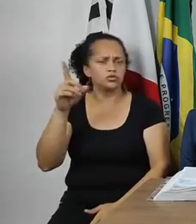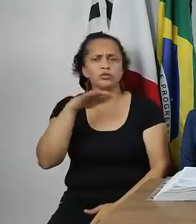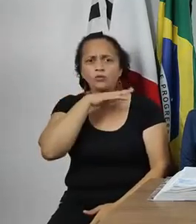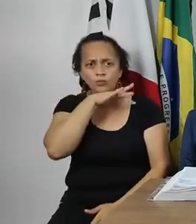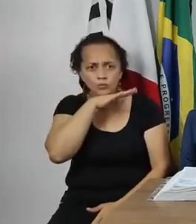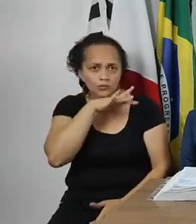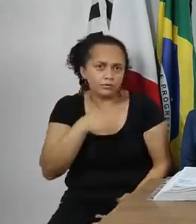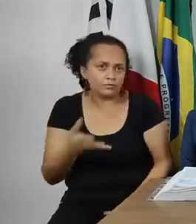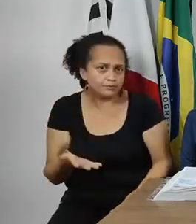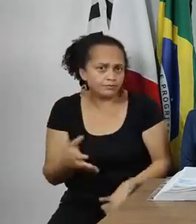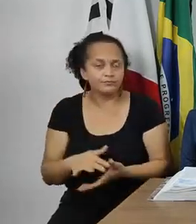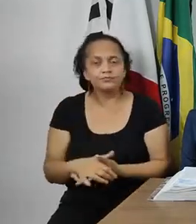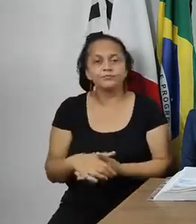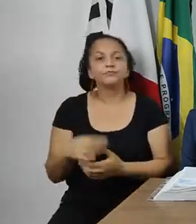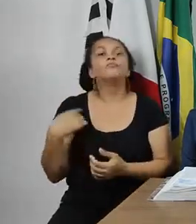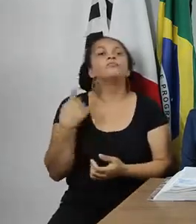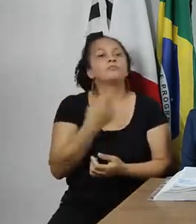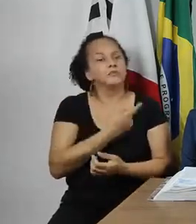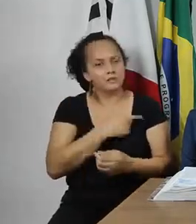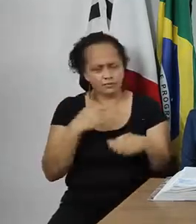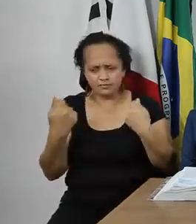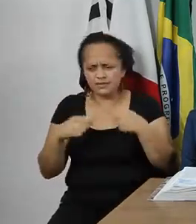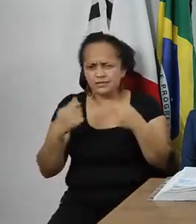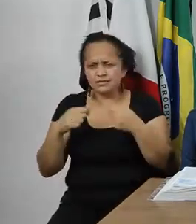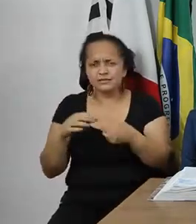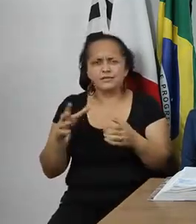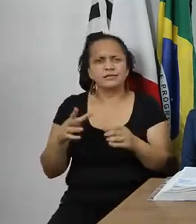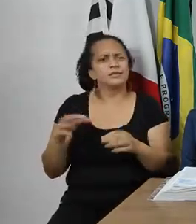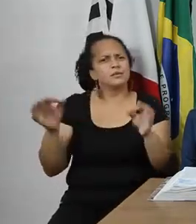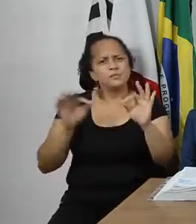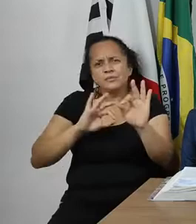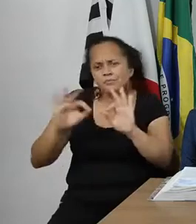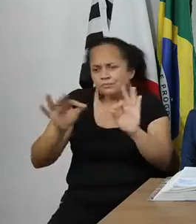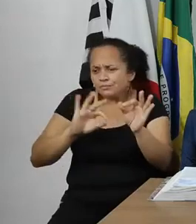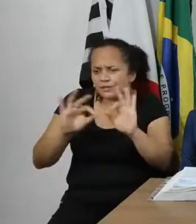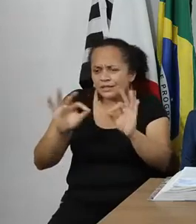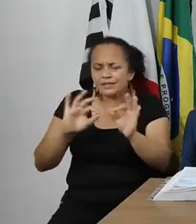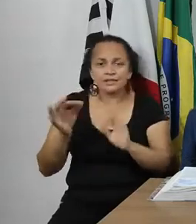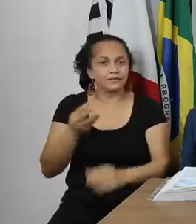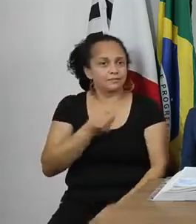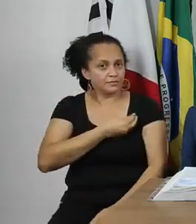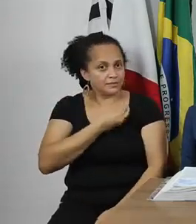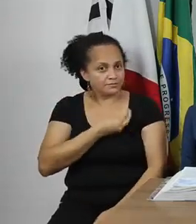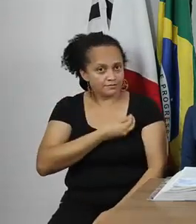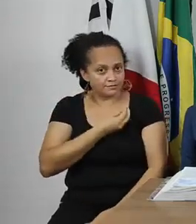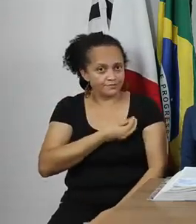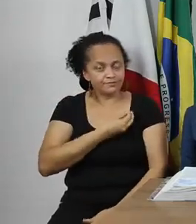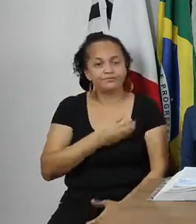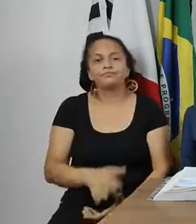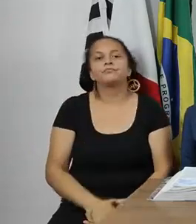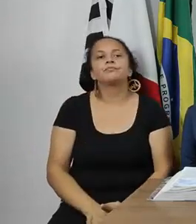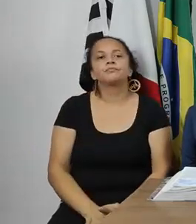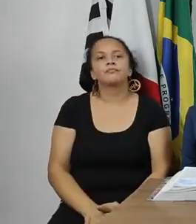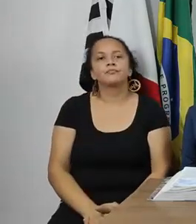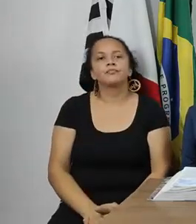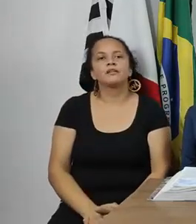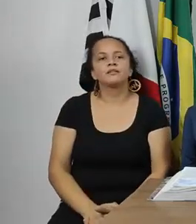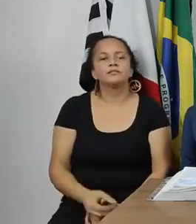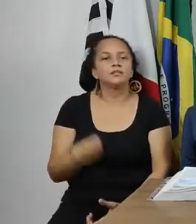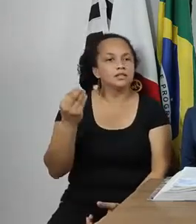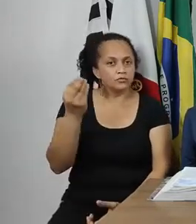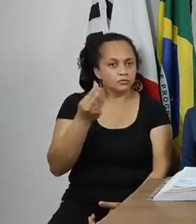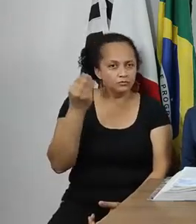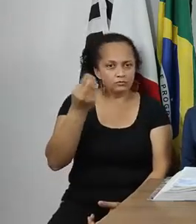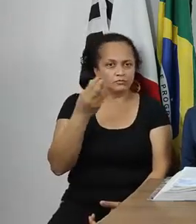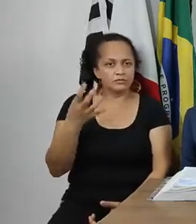tem que estar o máximo possível preparado para esse tipo de situação. Amém. E à medida que o rei da Síria ele